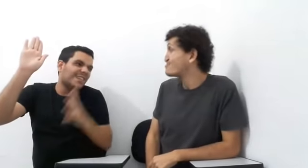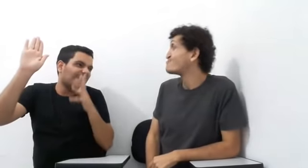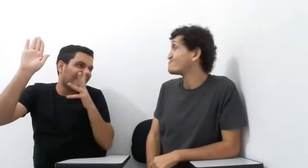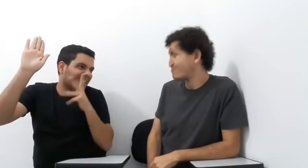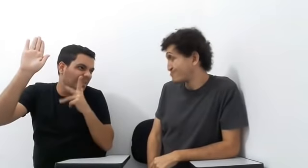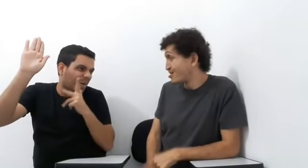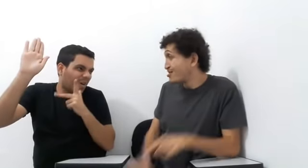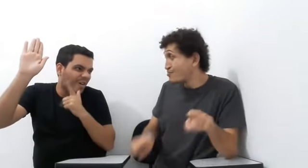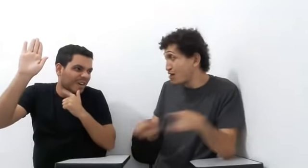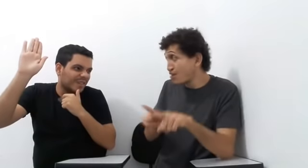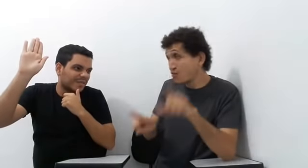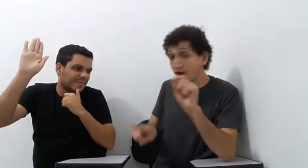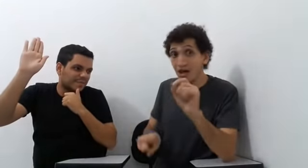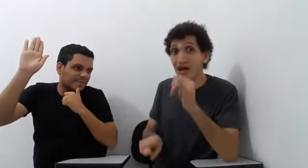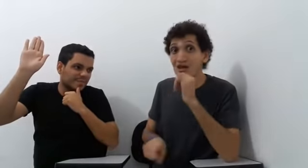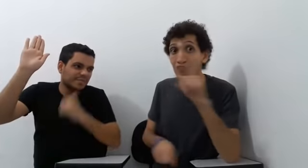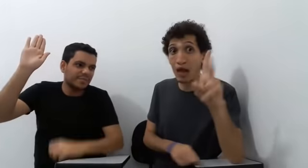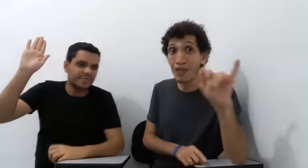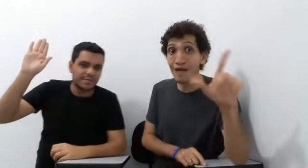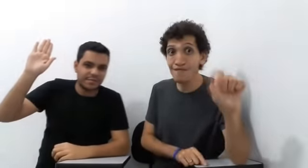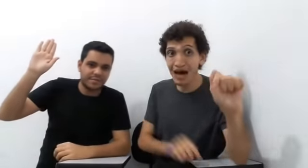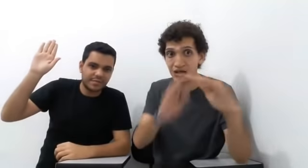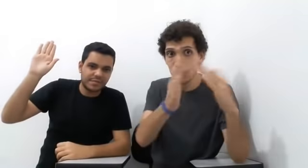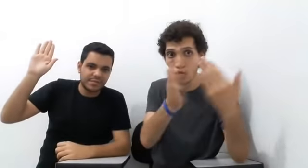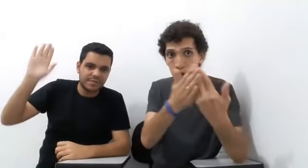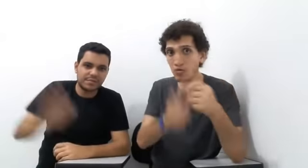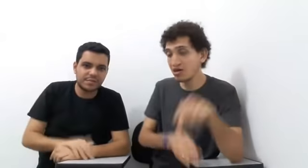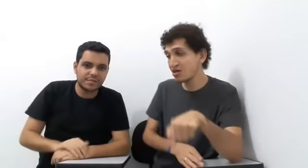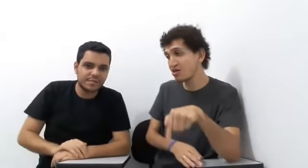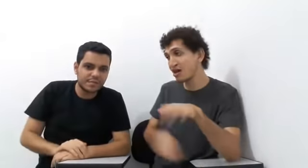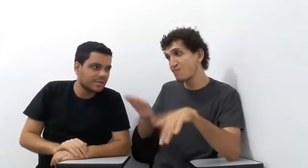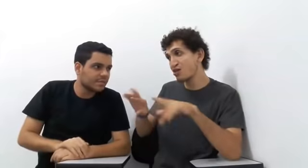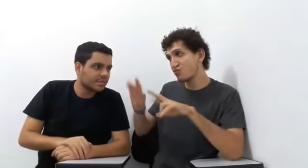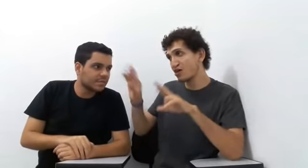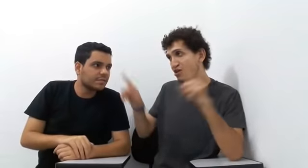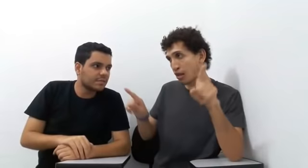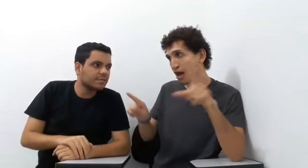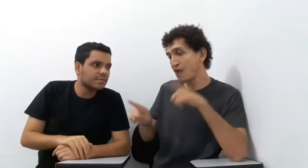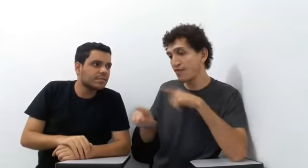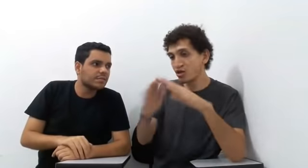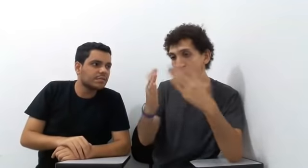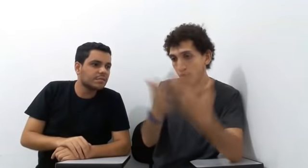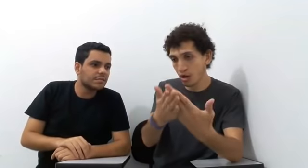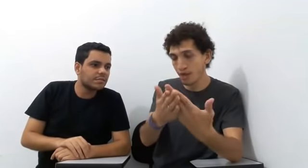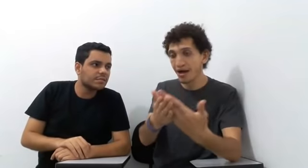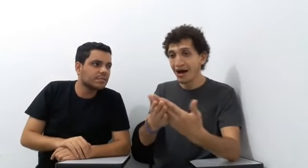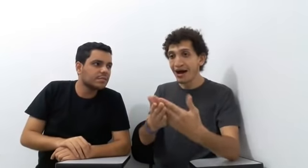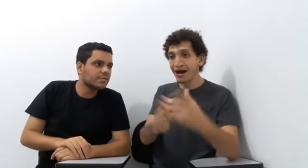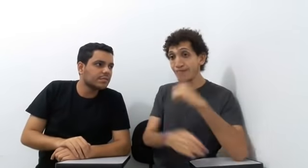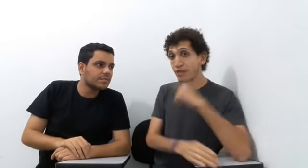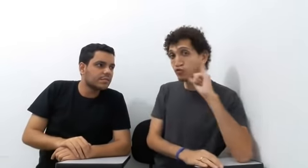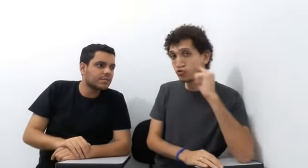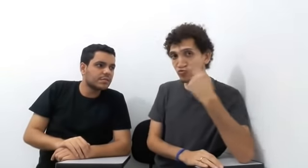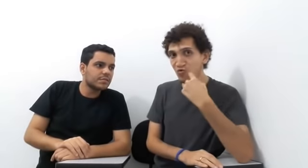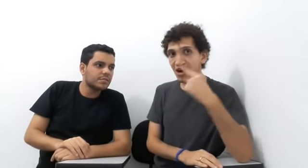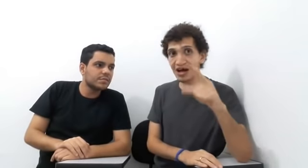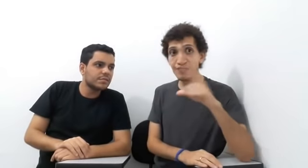aí demora. Também lá na vaga de escola, não sei se às vezes lá tem escola. Aí tem o surdo, aí tem o